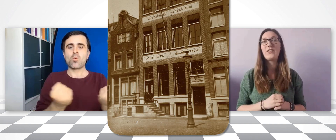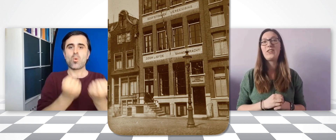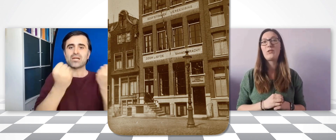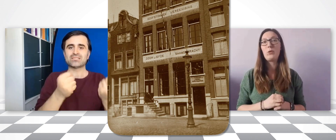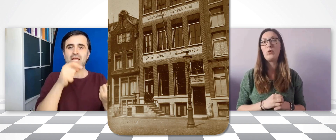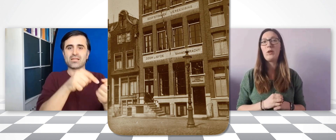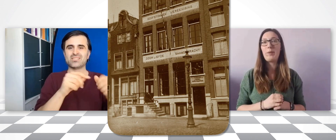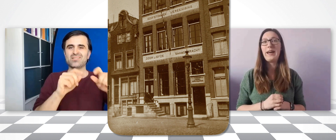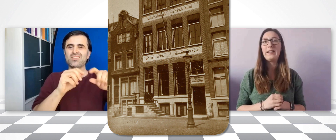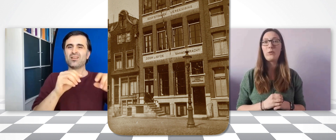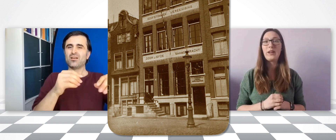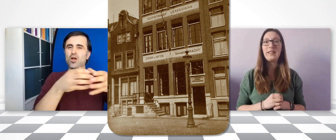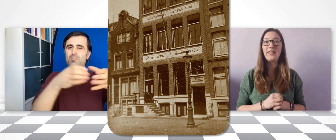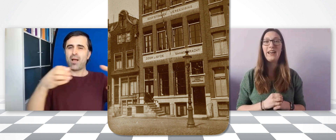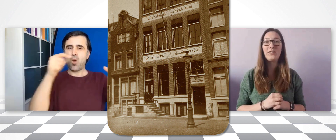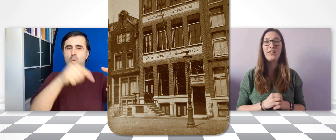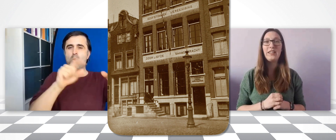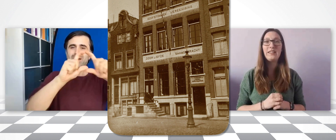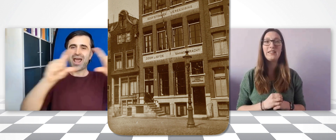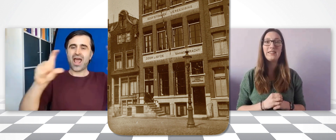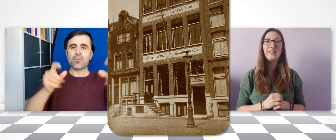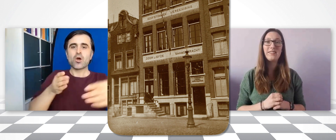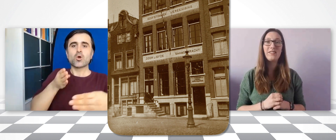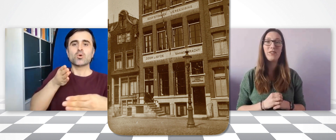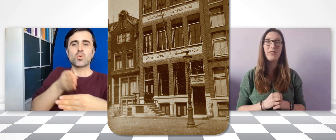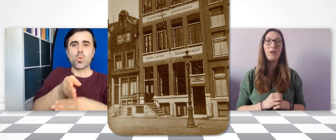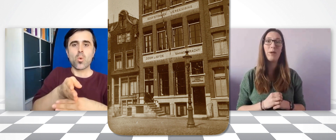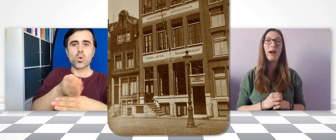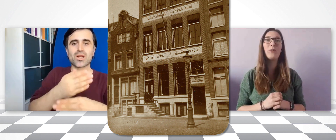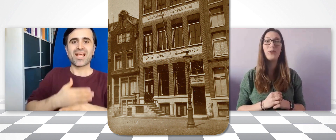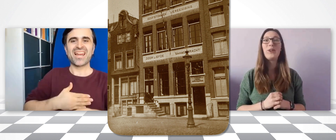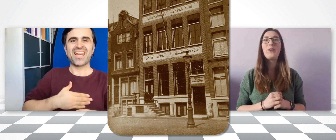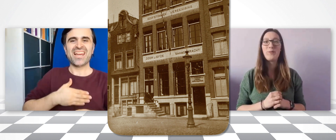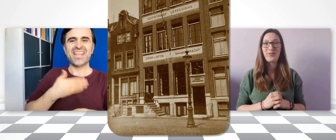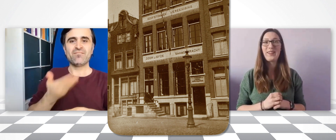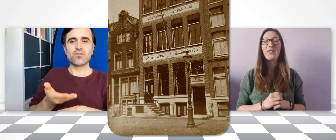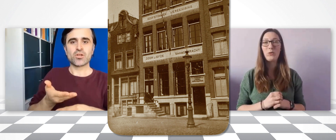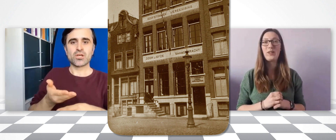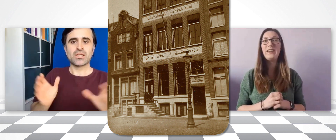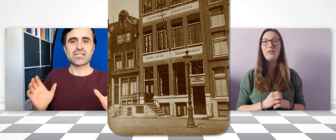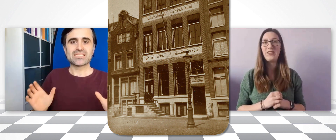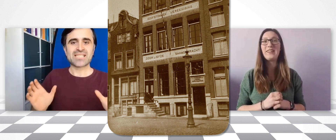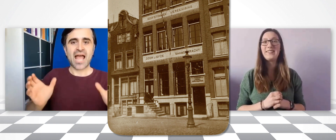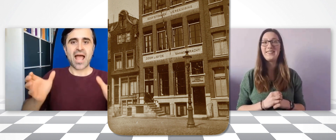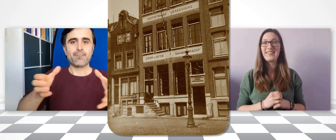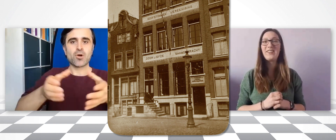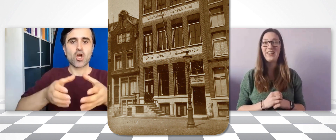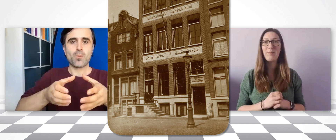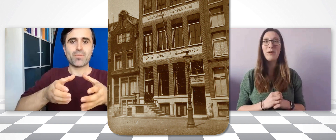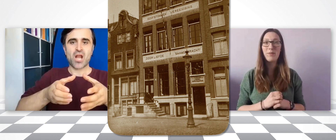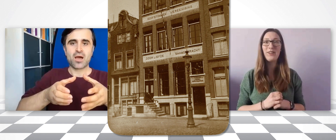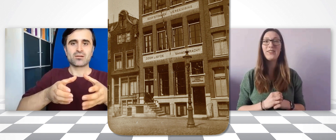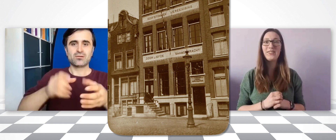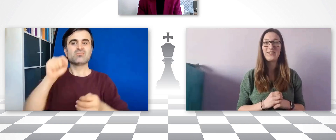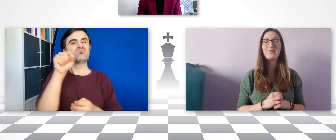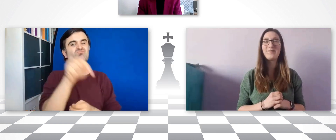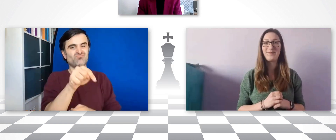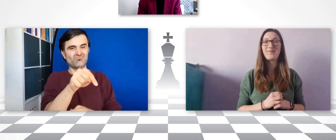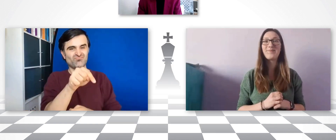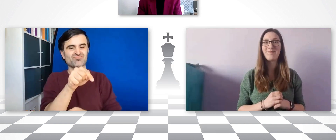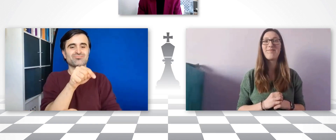Het was eerst begonnen bij de organisatie van het gebouw door liefde samengebracht.